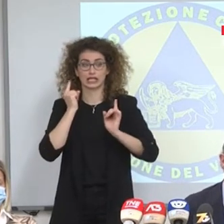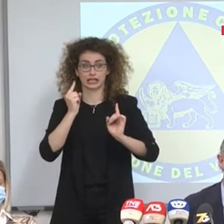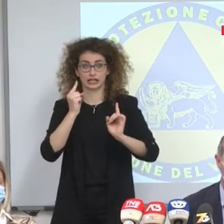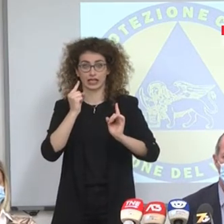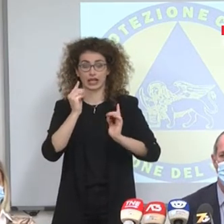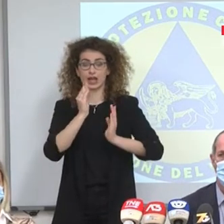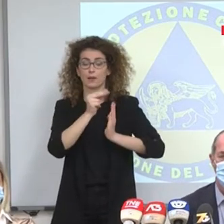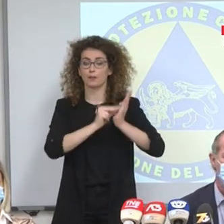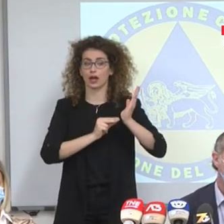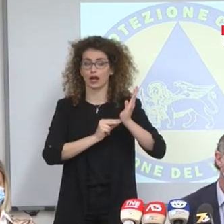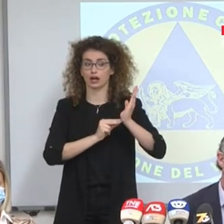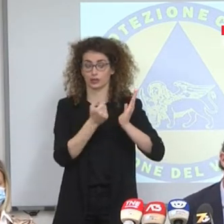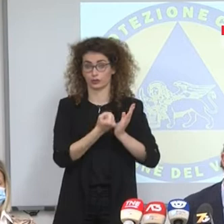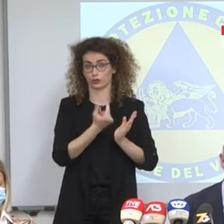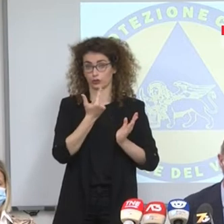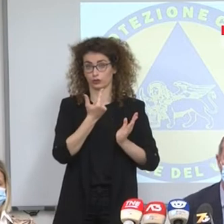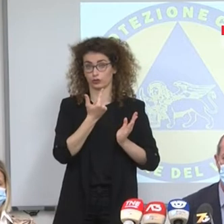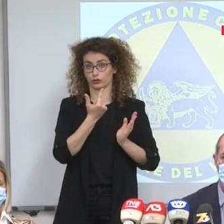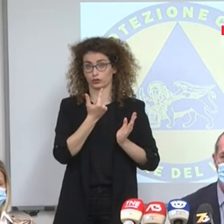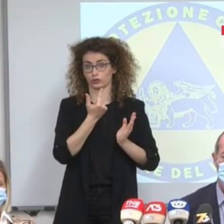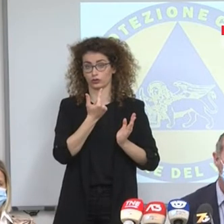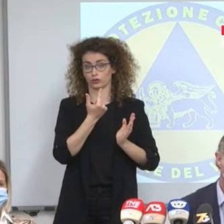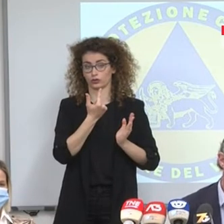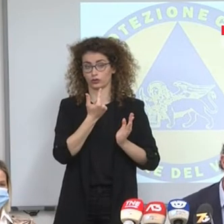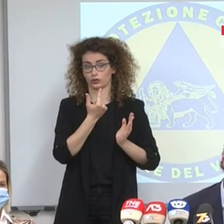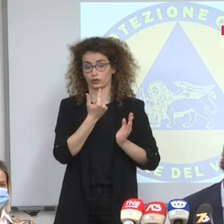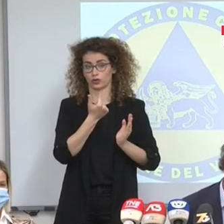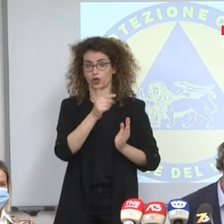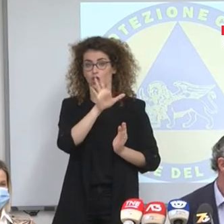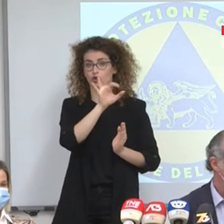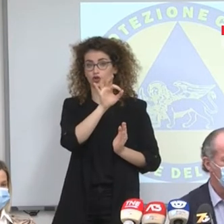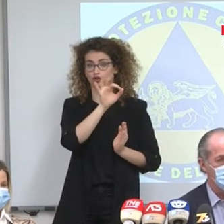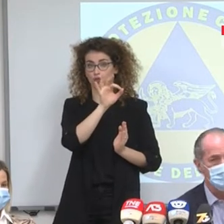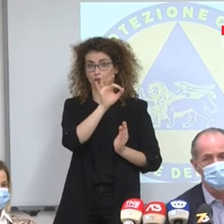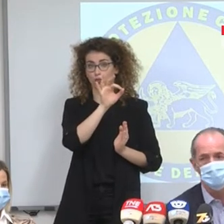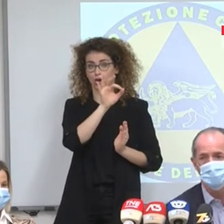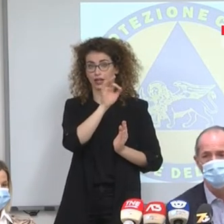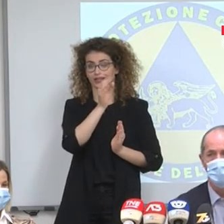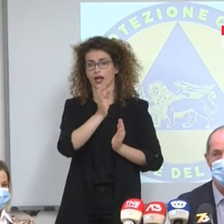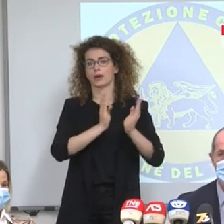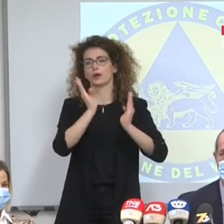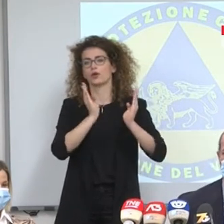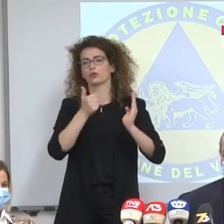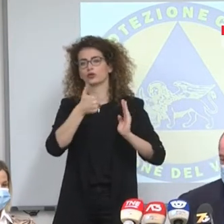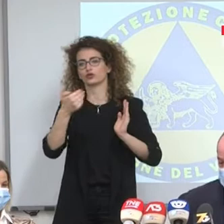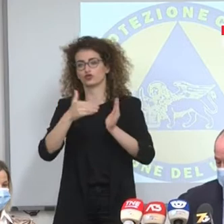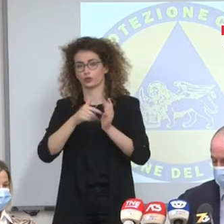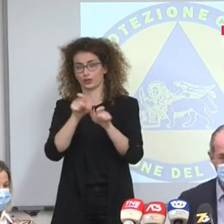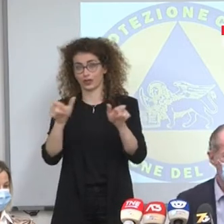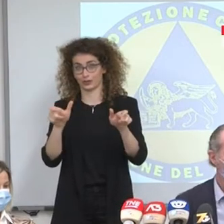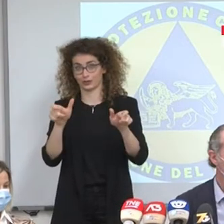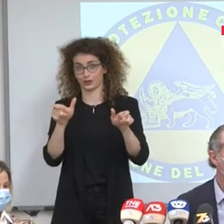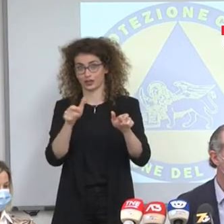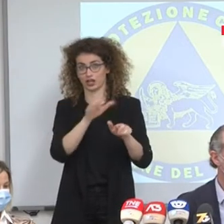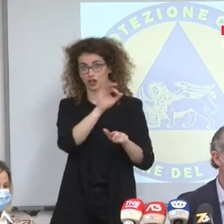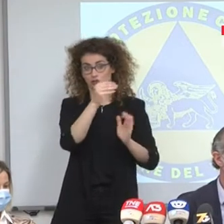parametro importante di essere sotto i 50 di incidenza su 100.000 abitanti, e dai dati che